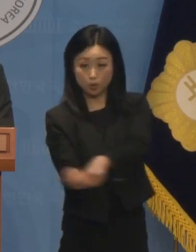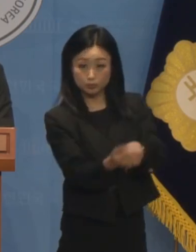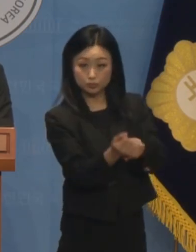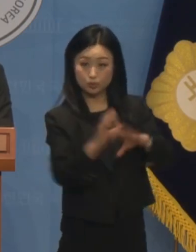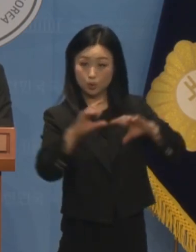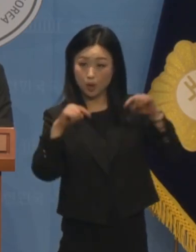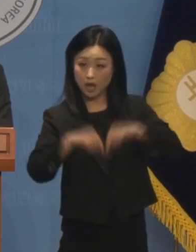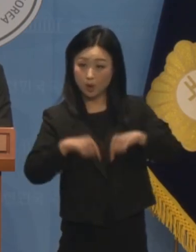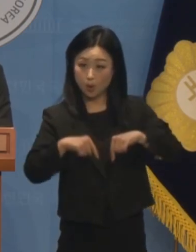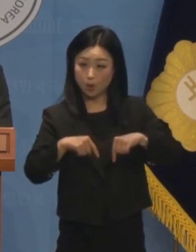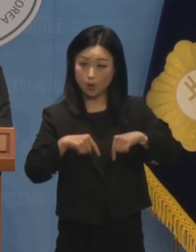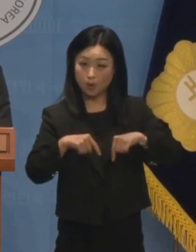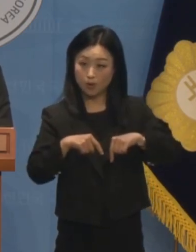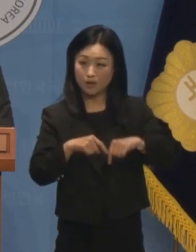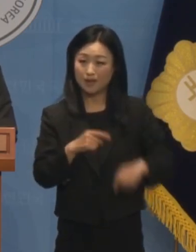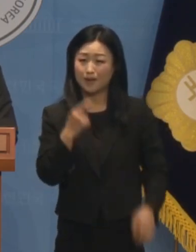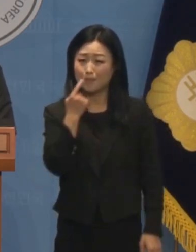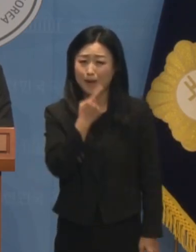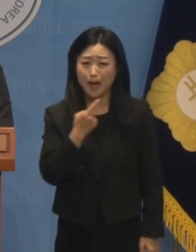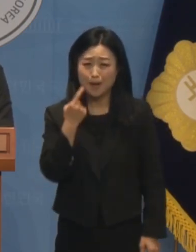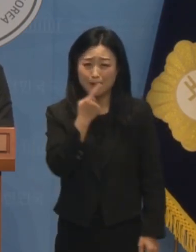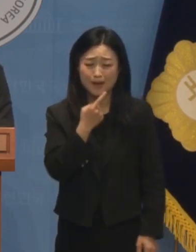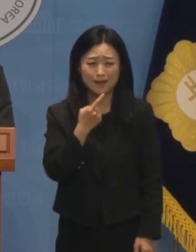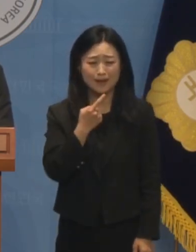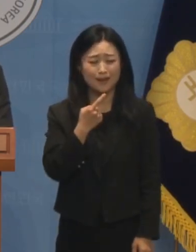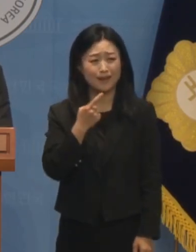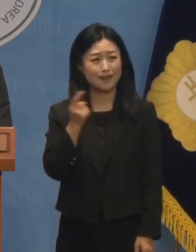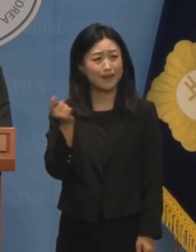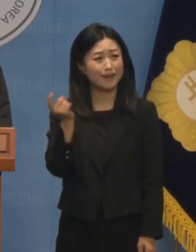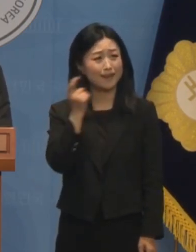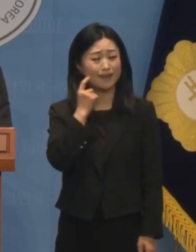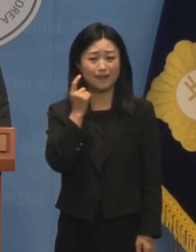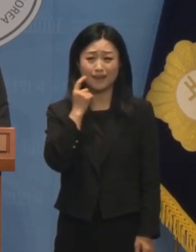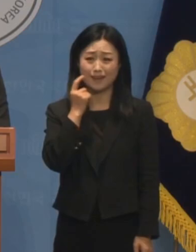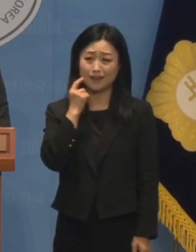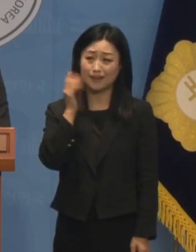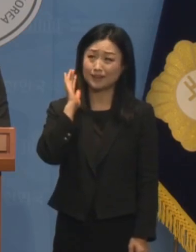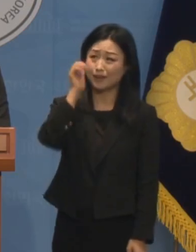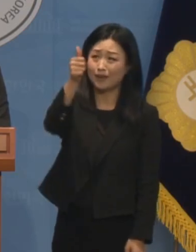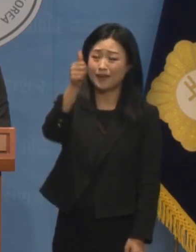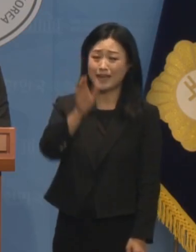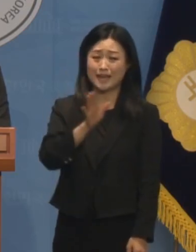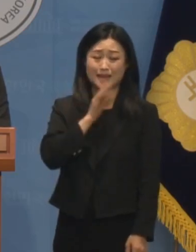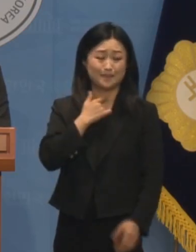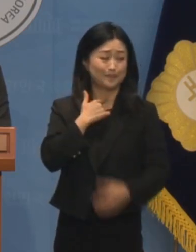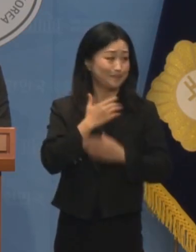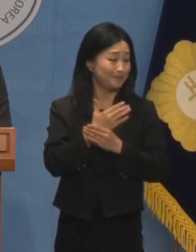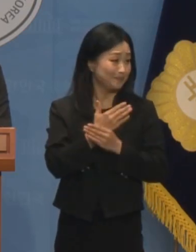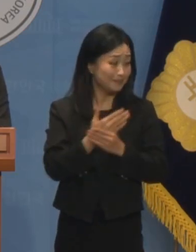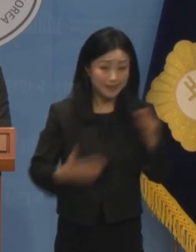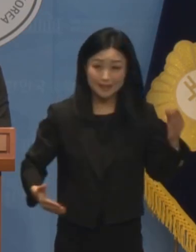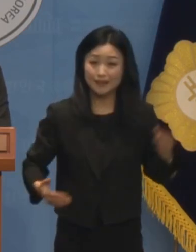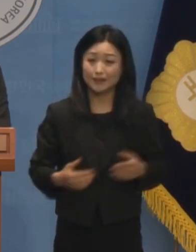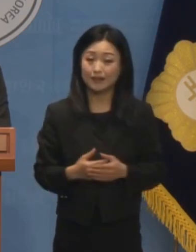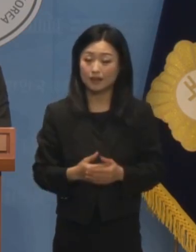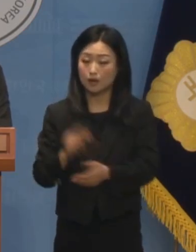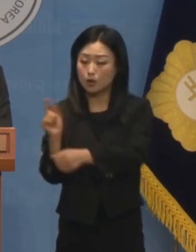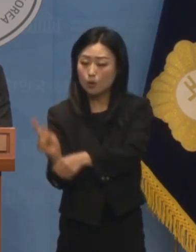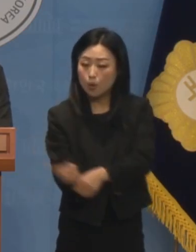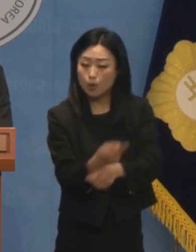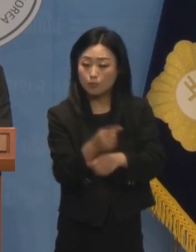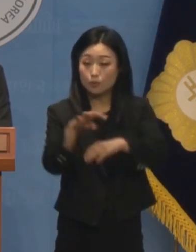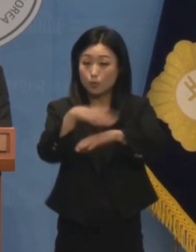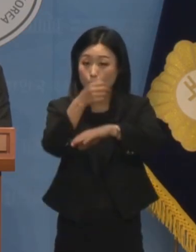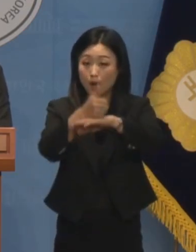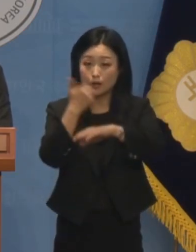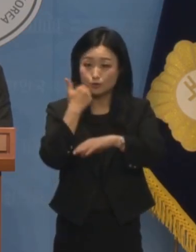외교라고요? 입만 열면 거짓말하는 대통령, 정말 지긋지긋합니다. 골프왕으로 알려진 트럼프